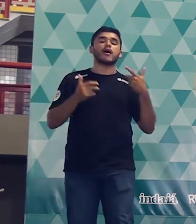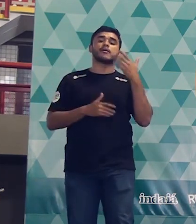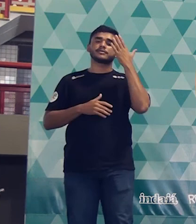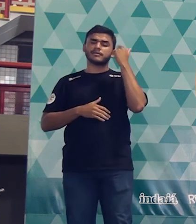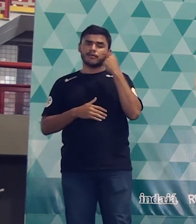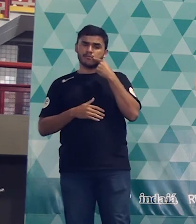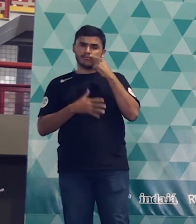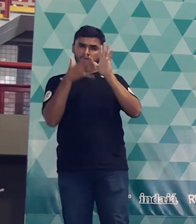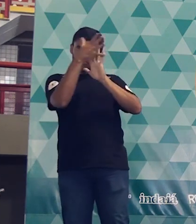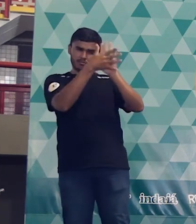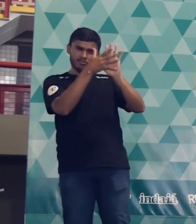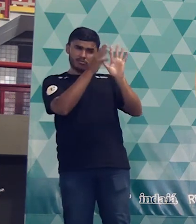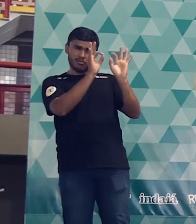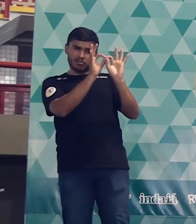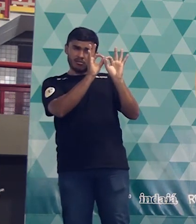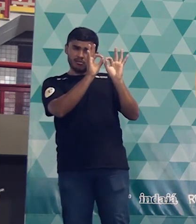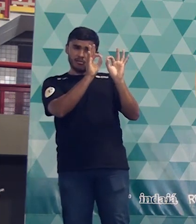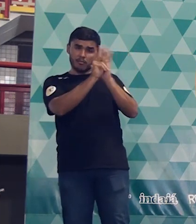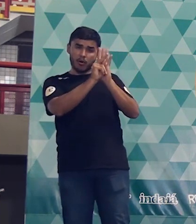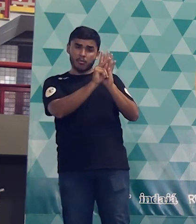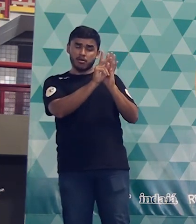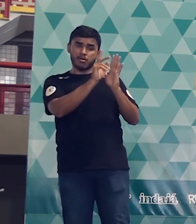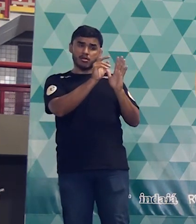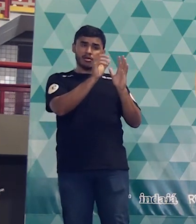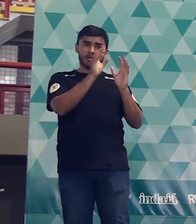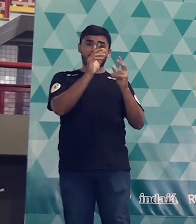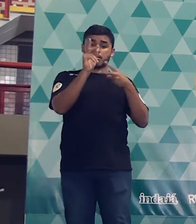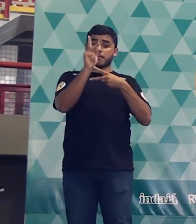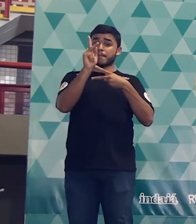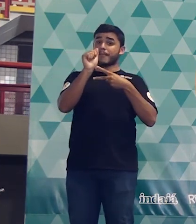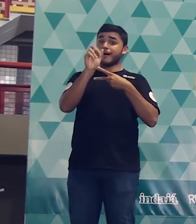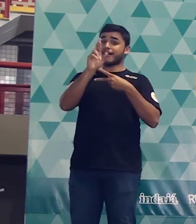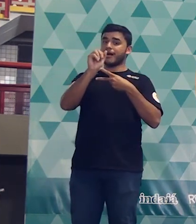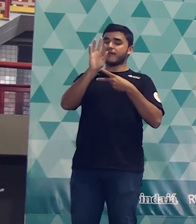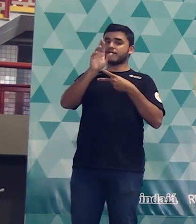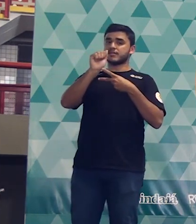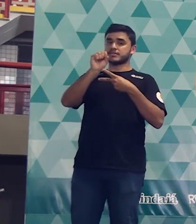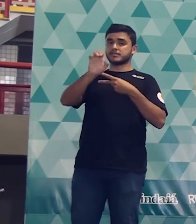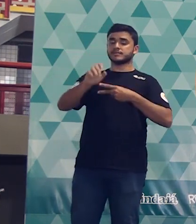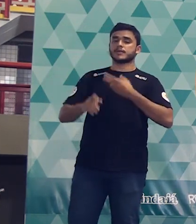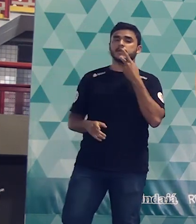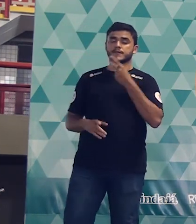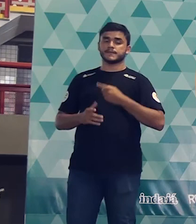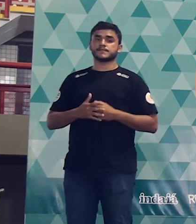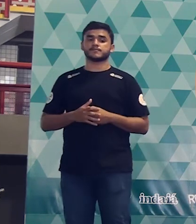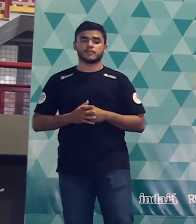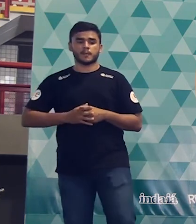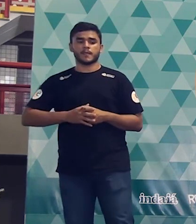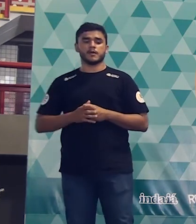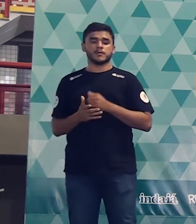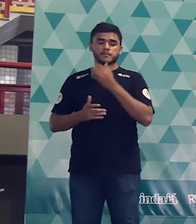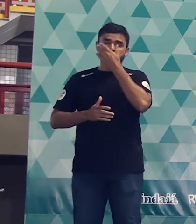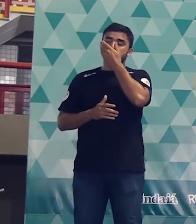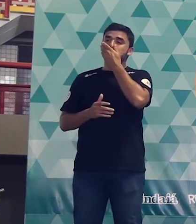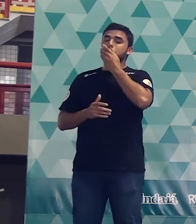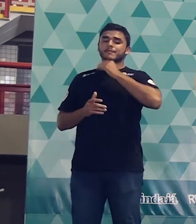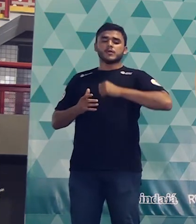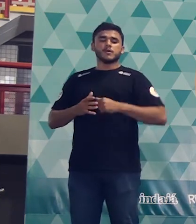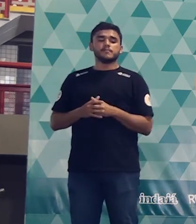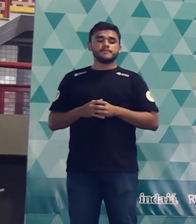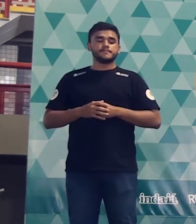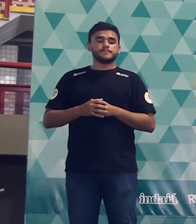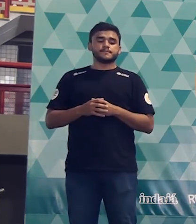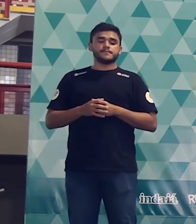há paráfrase ou paródia. O que é a paráfrase? É quando um texto faz... Está aí a definição, tá? Se você